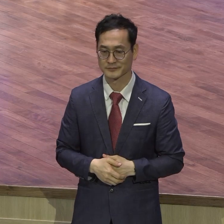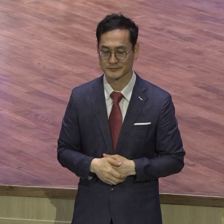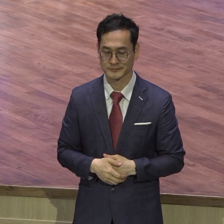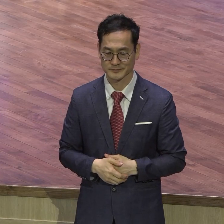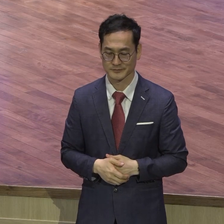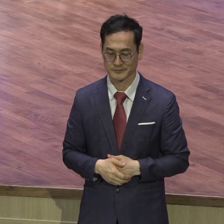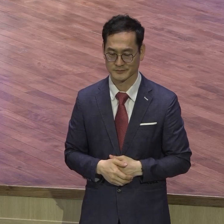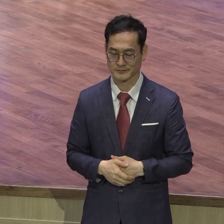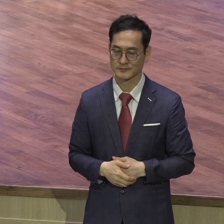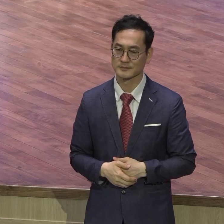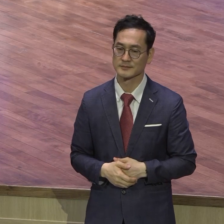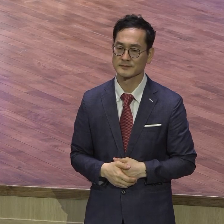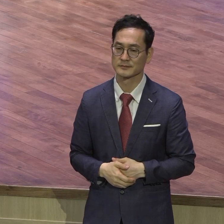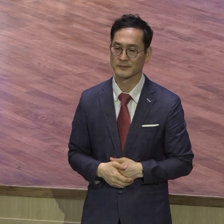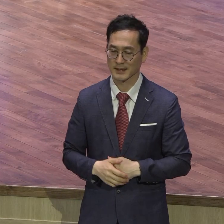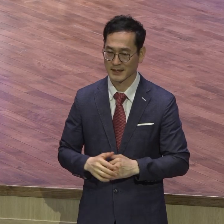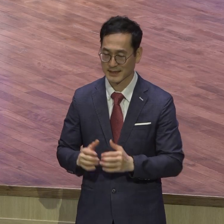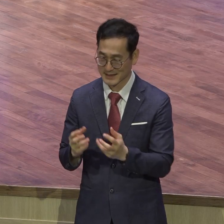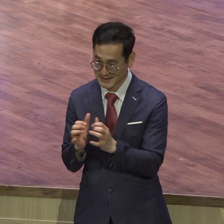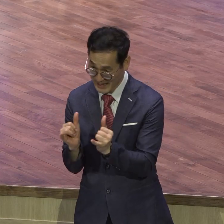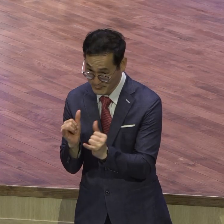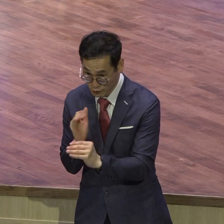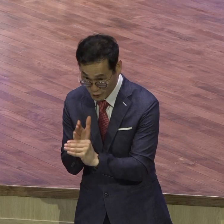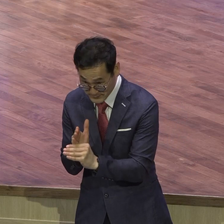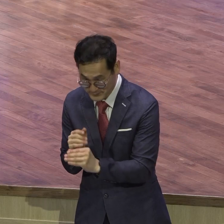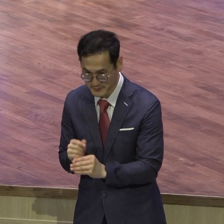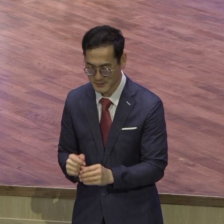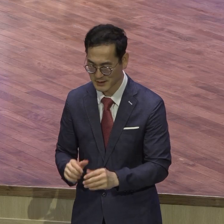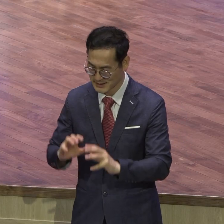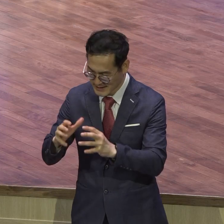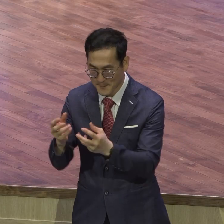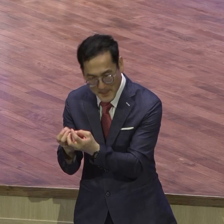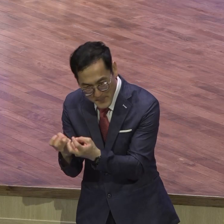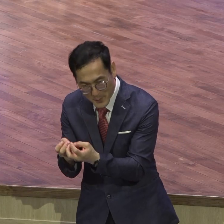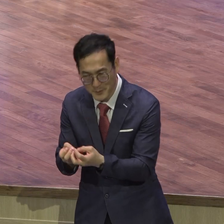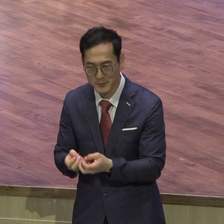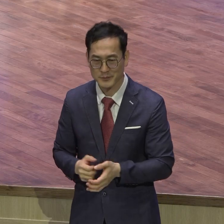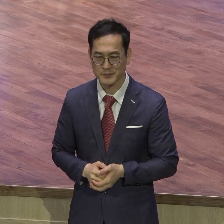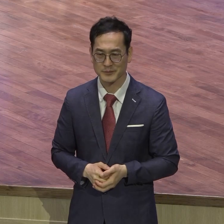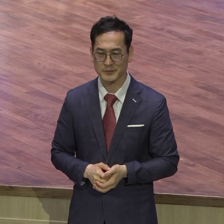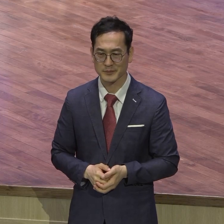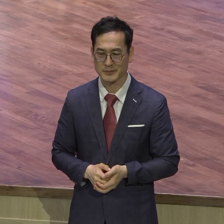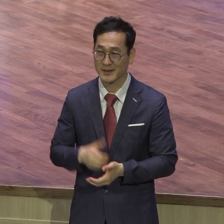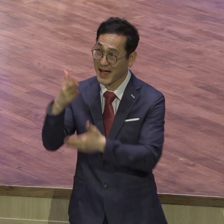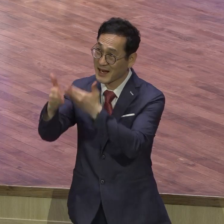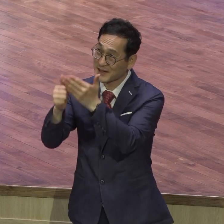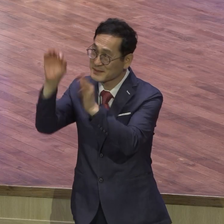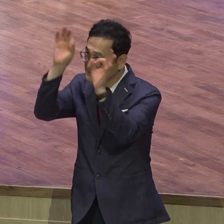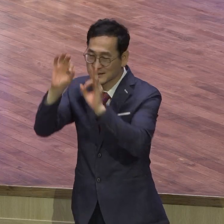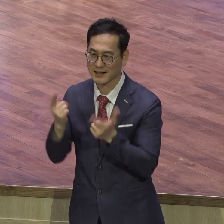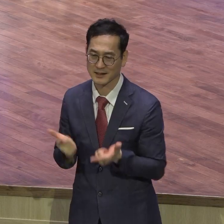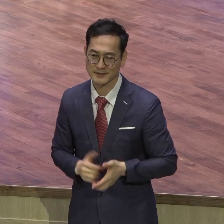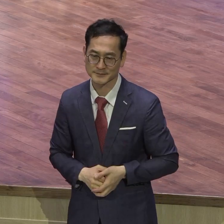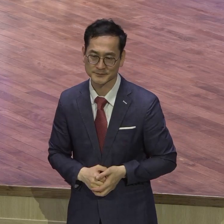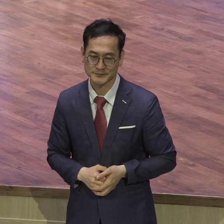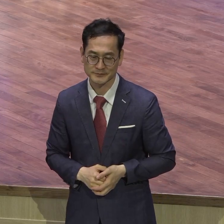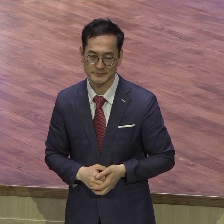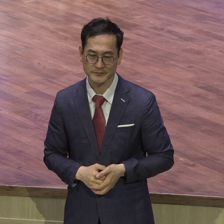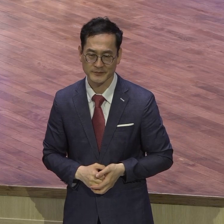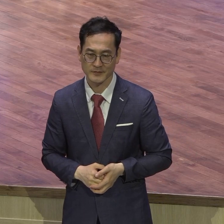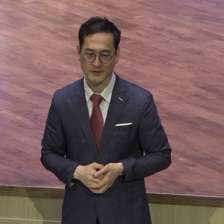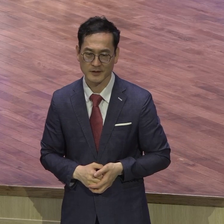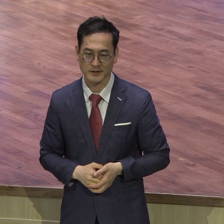세상적인 방법으로 불신자처럼 종교인처럼 살지요 특별히 신앙생활을 하면서 이 활력과